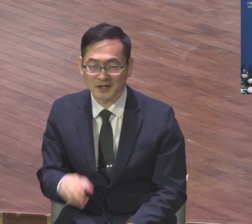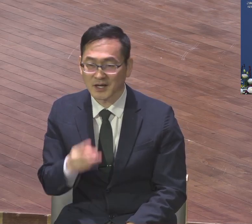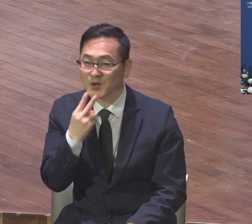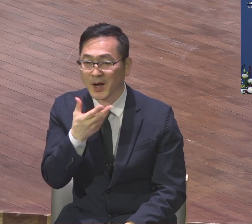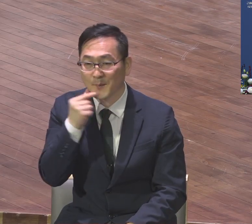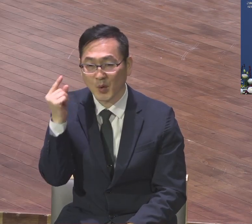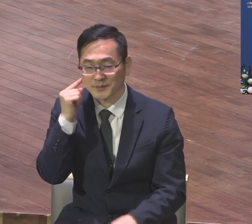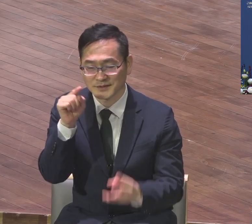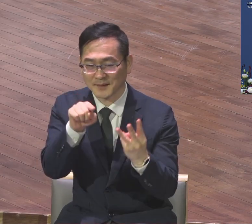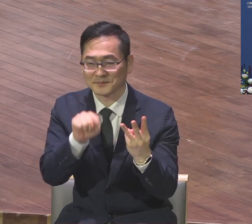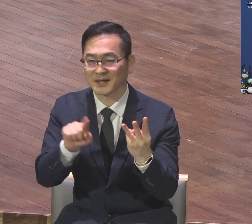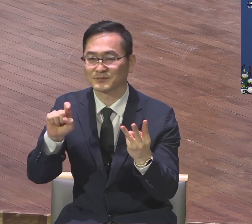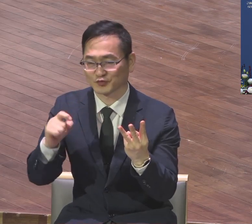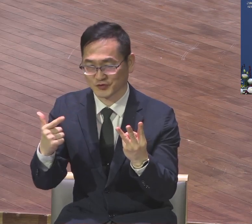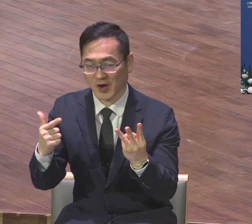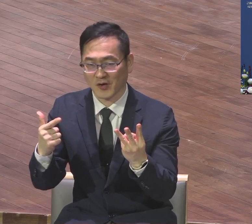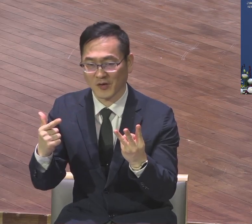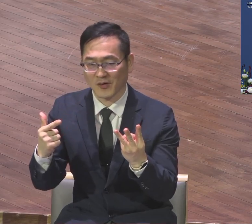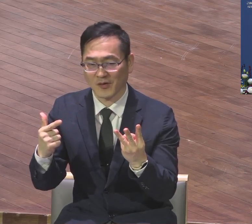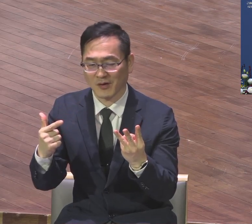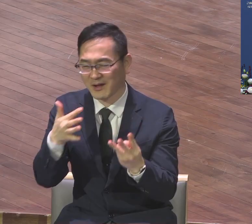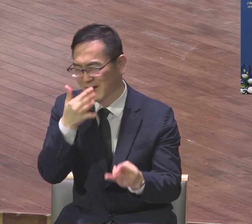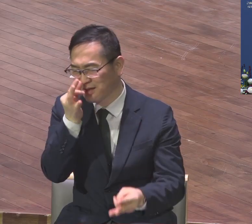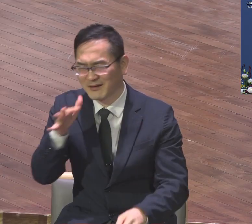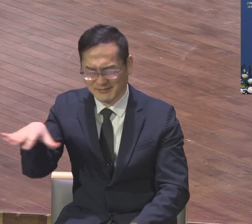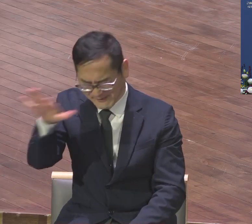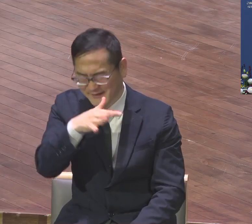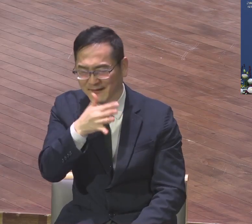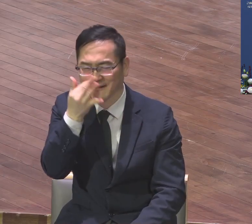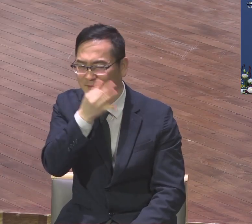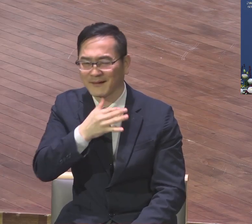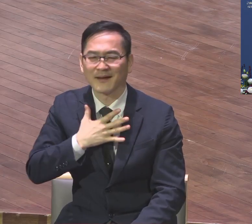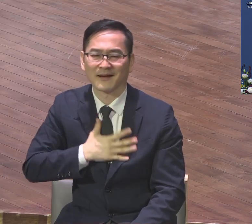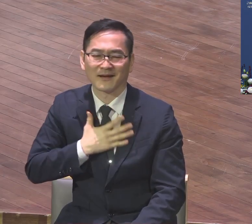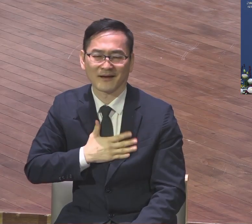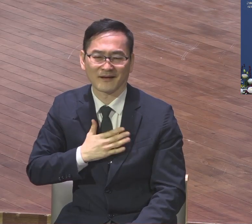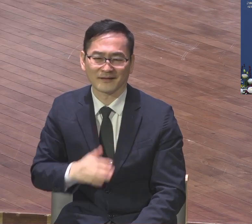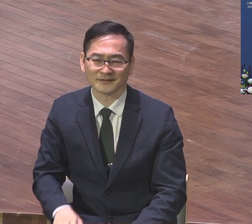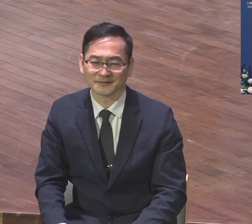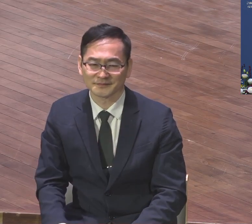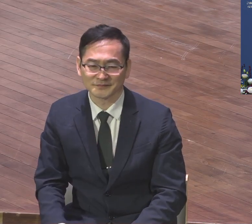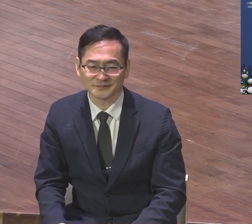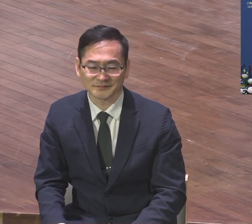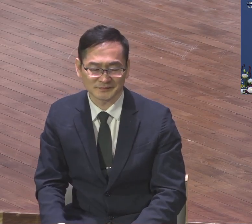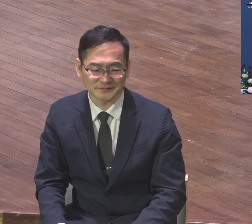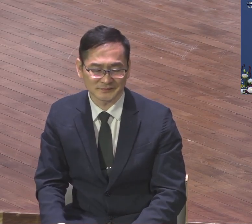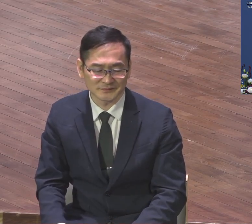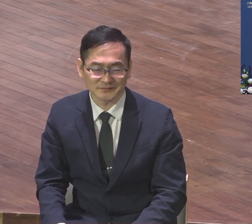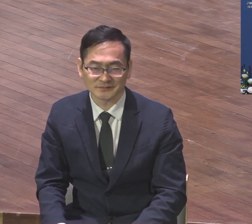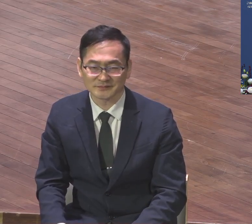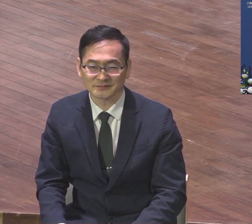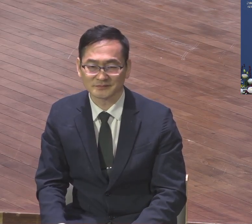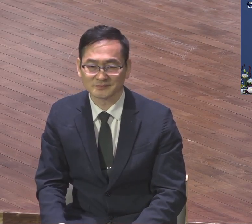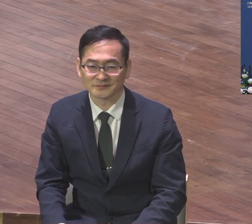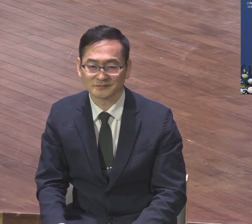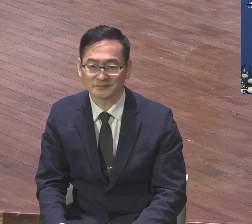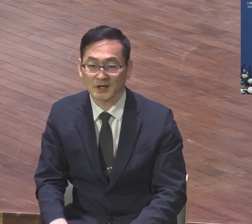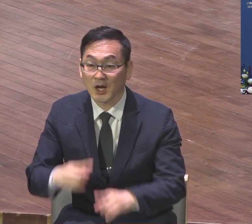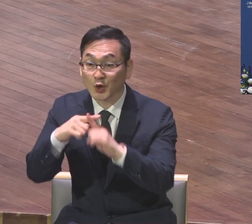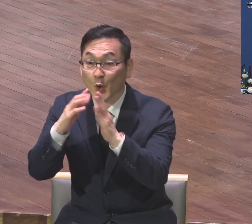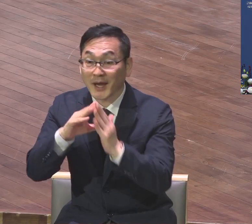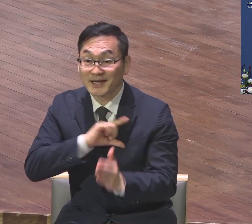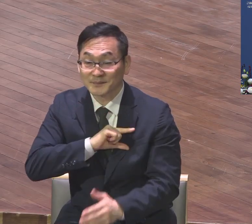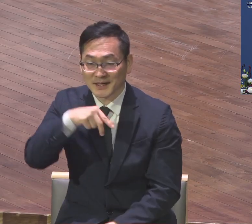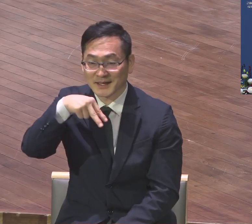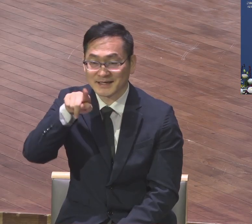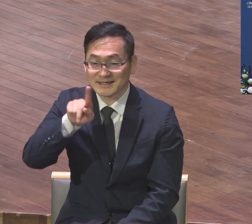말씀이면서 가장 많이 알려져 있고 어느 교회 이름은 316이라 그런 교회도 있습니다. 그만큼